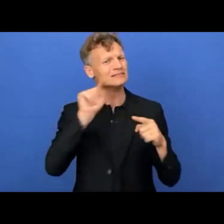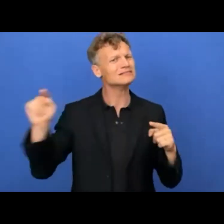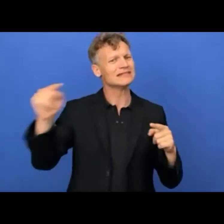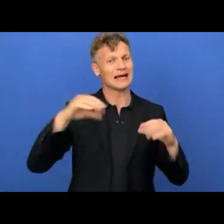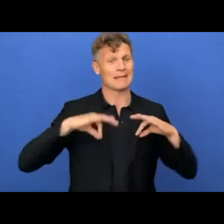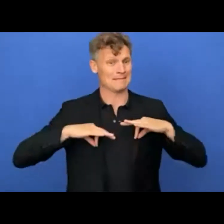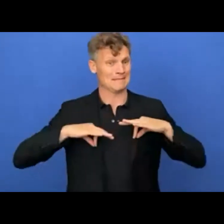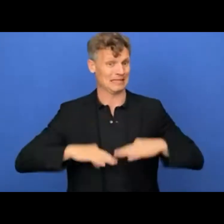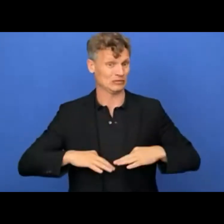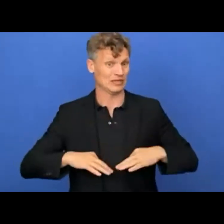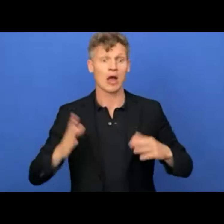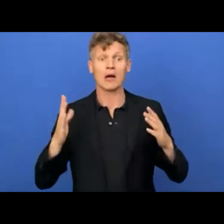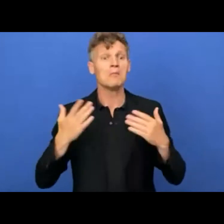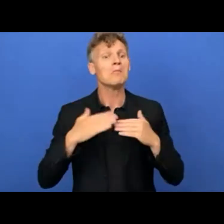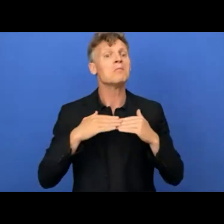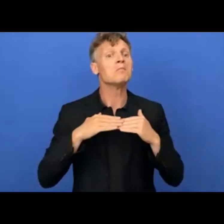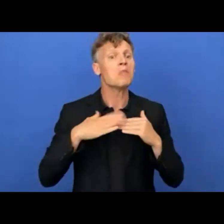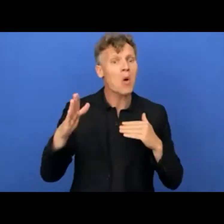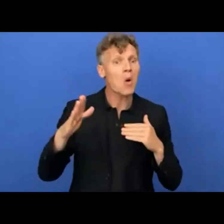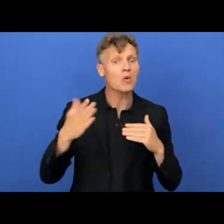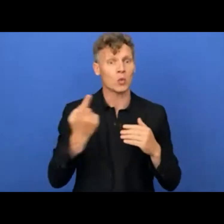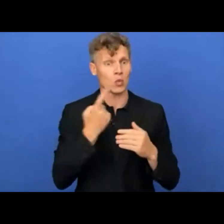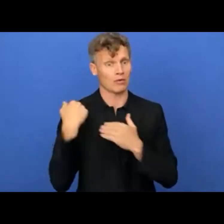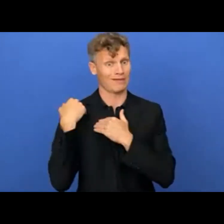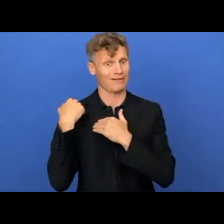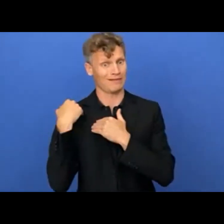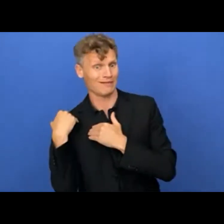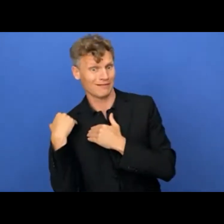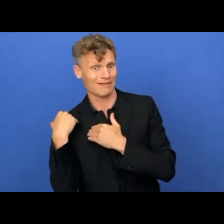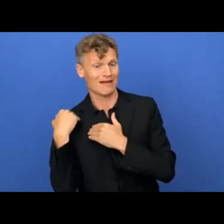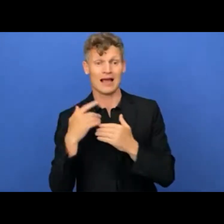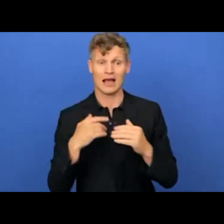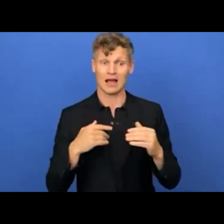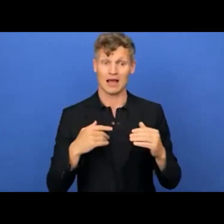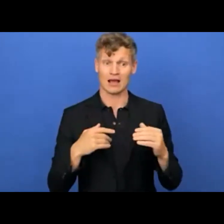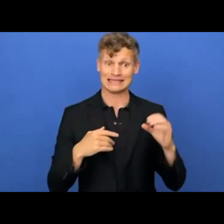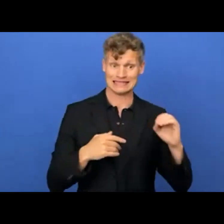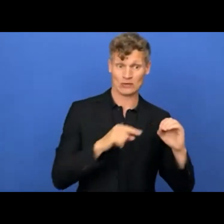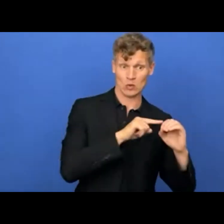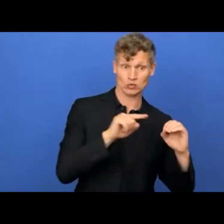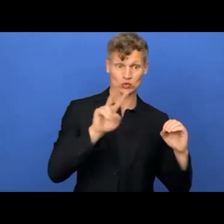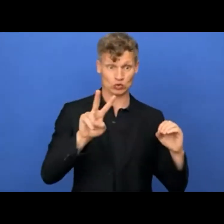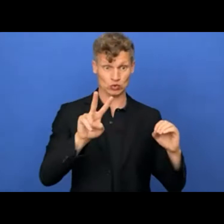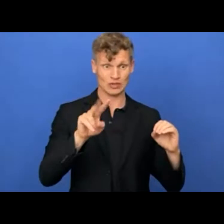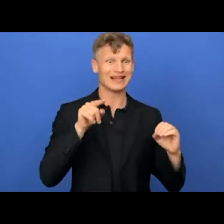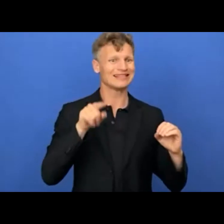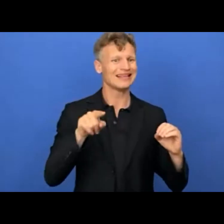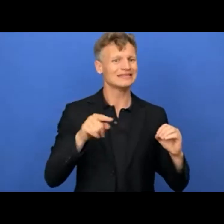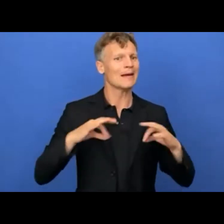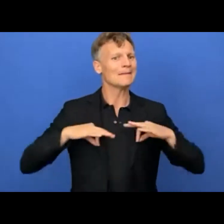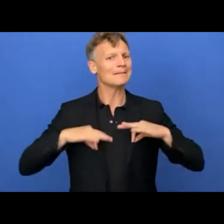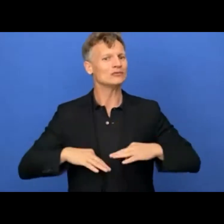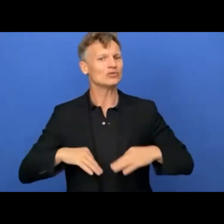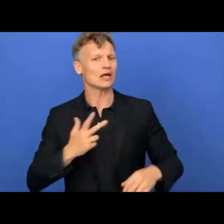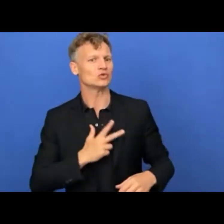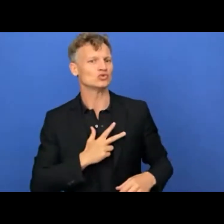dit déjà que les ministères en charge de cette éducation et de protection de la petite enfance pour